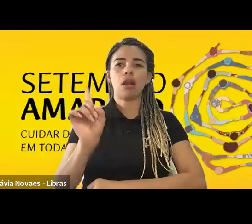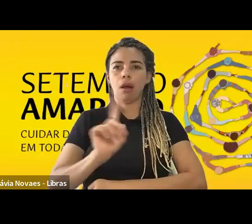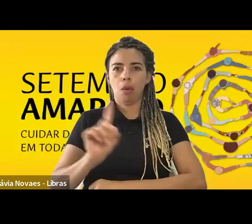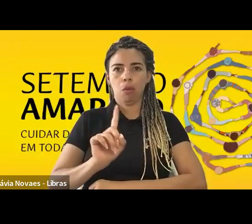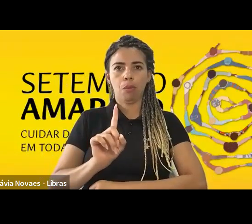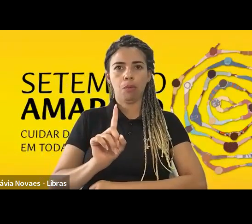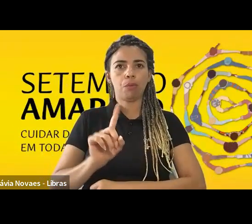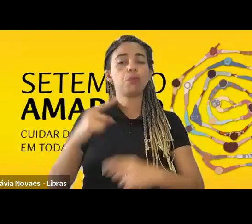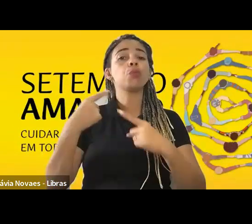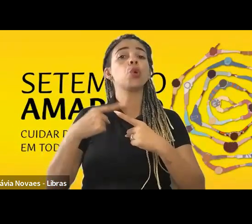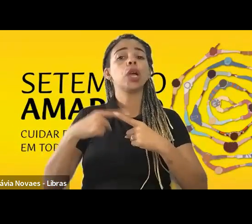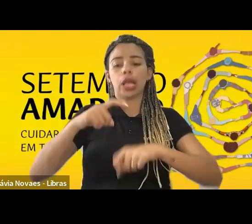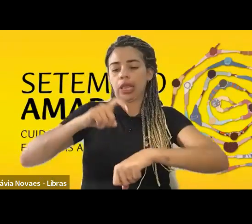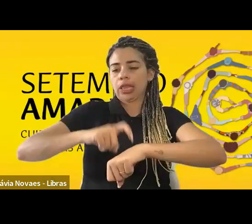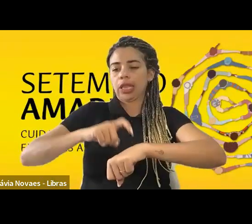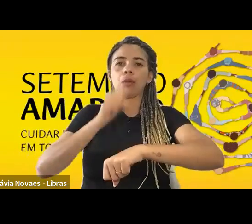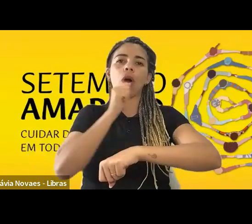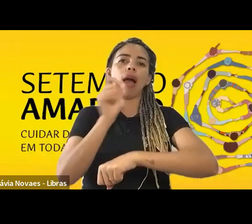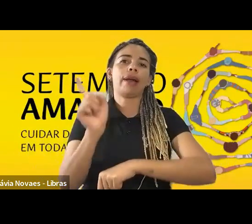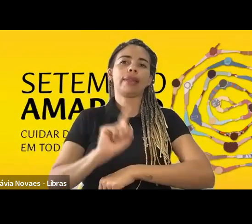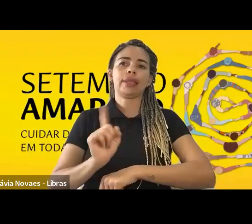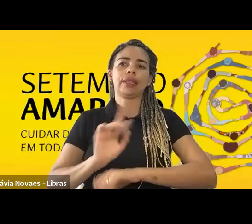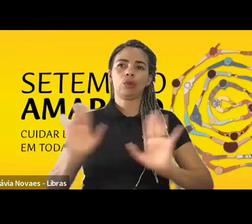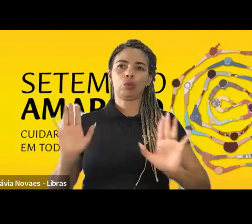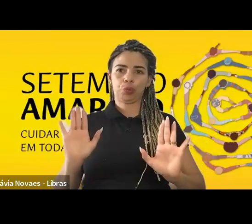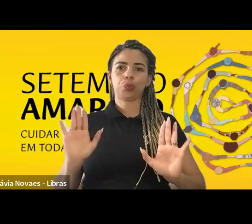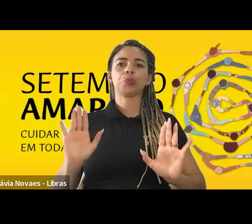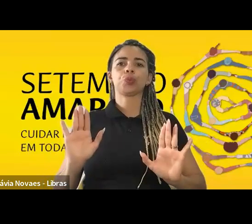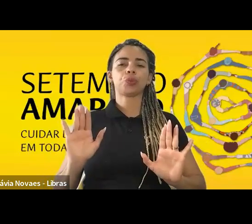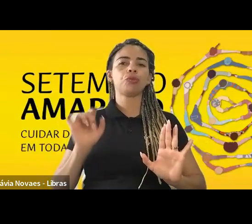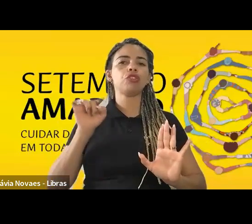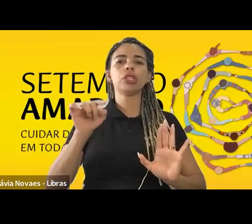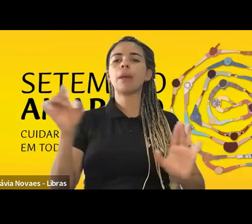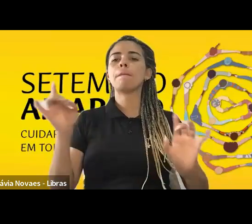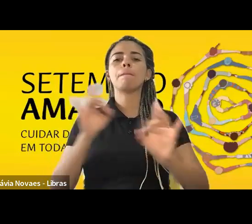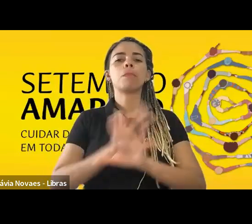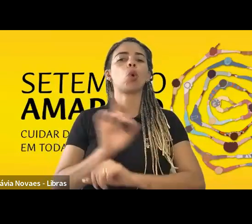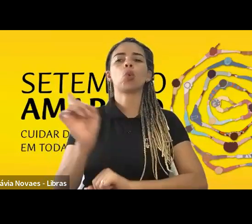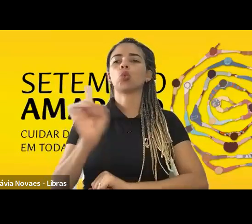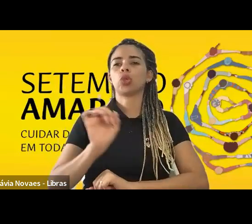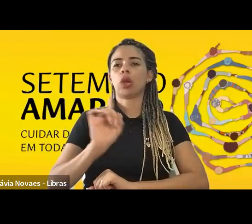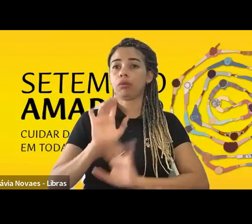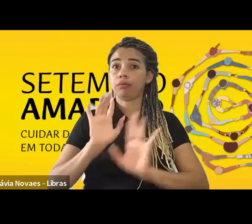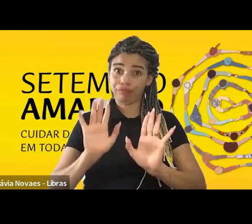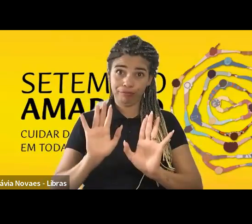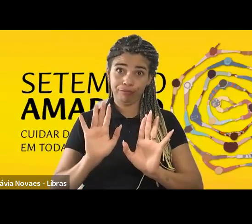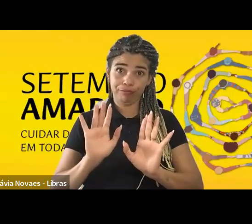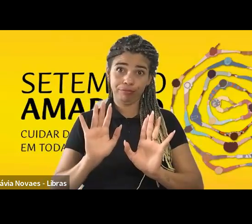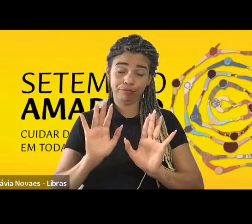porque não é a sua hora ainda, você não está pronto para poder fazê-lo. Ou mesmo, digamos, em